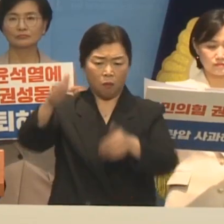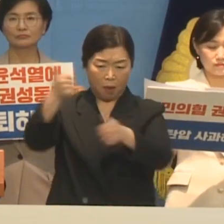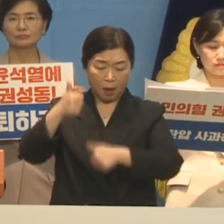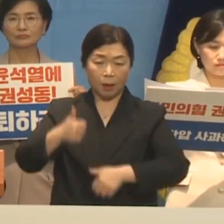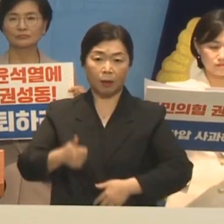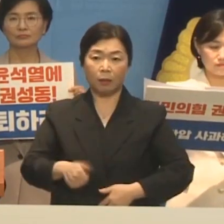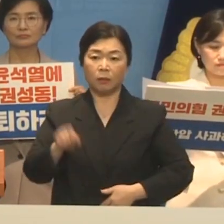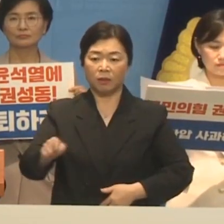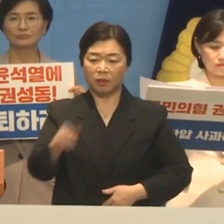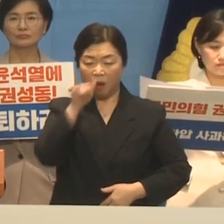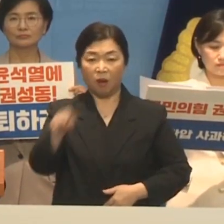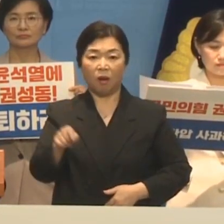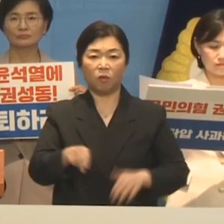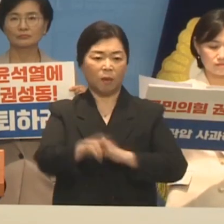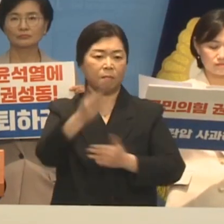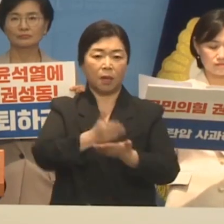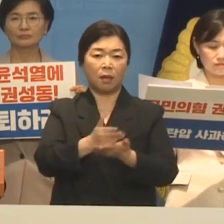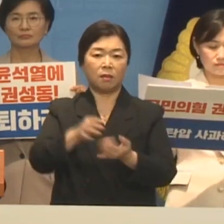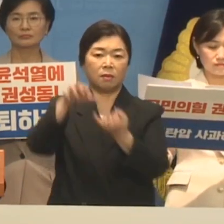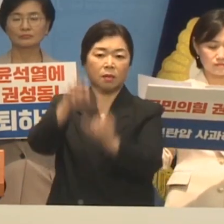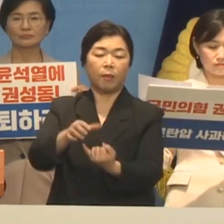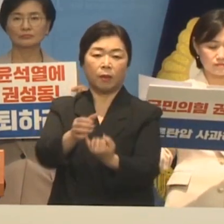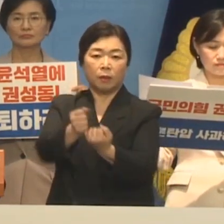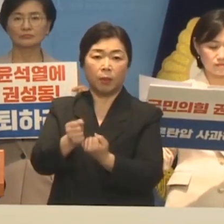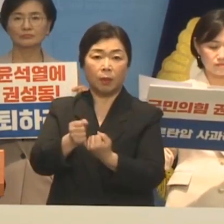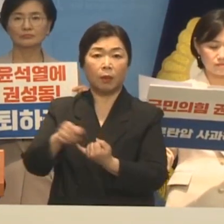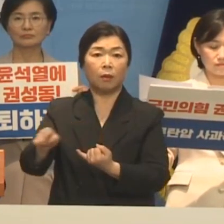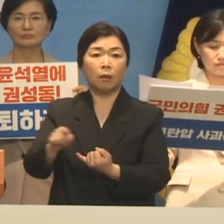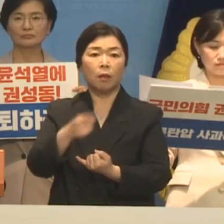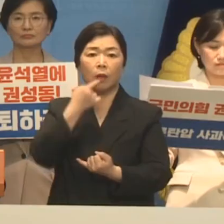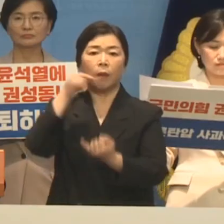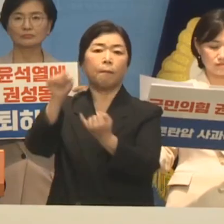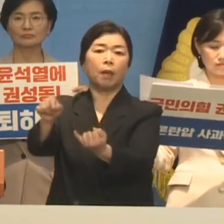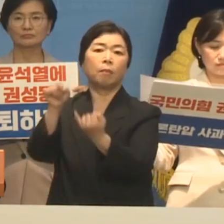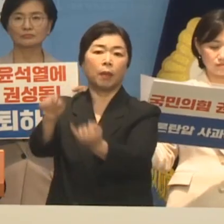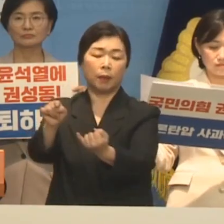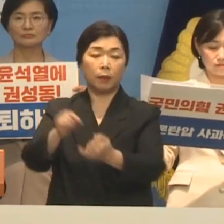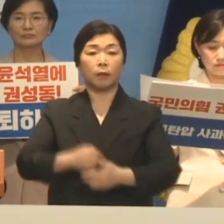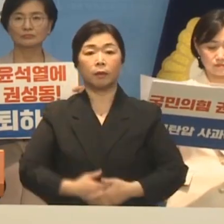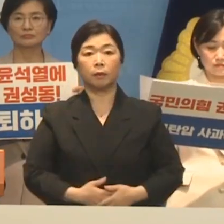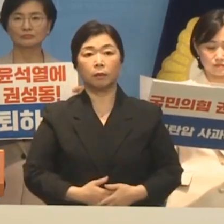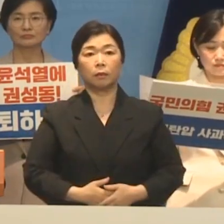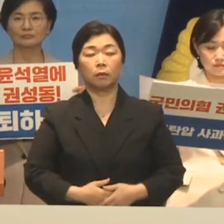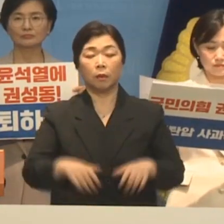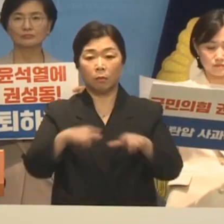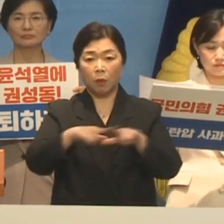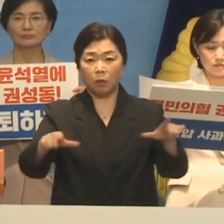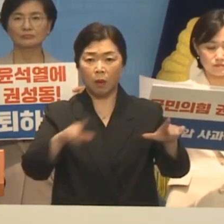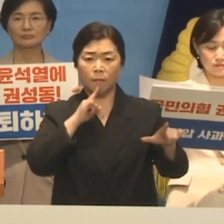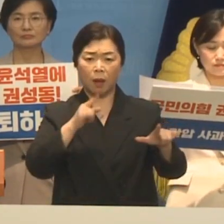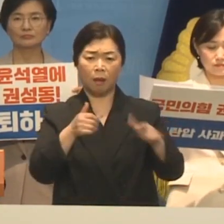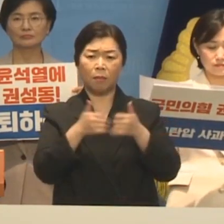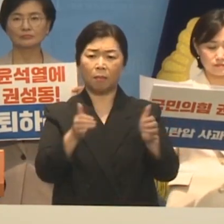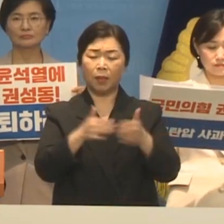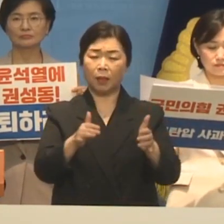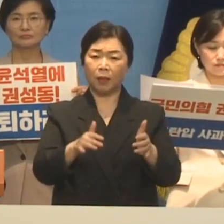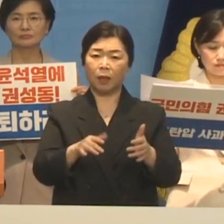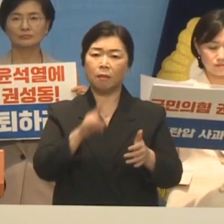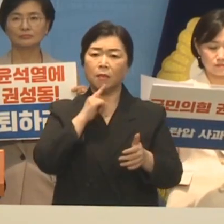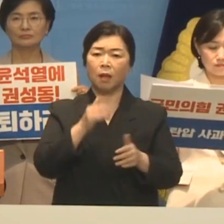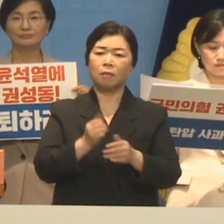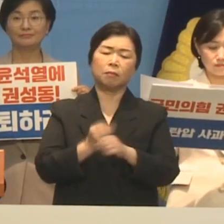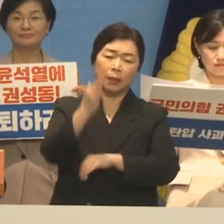니네들 여기 있어. 도망 못 가게 잡아. 이렇게 지시하는 등 평소 언행이 얼마나